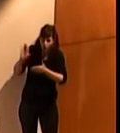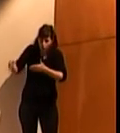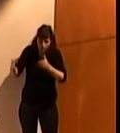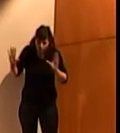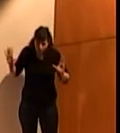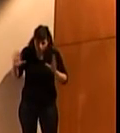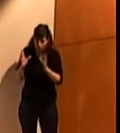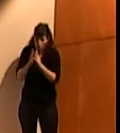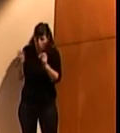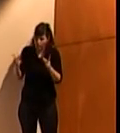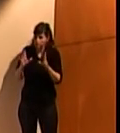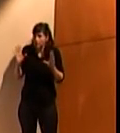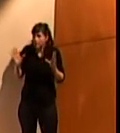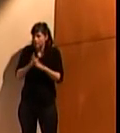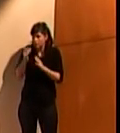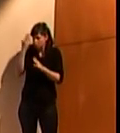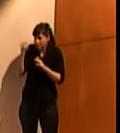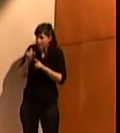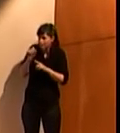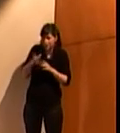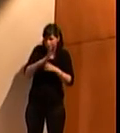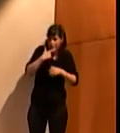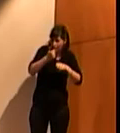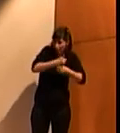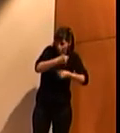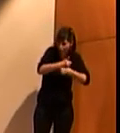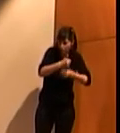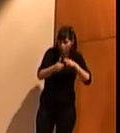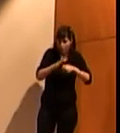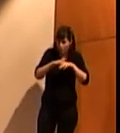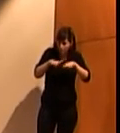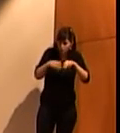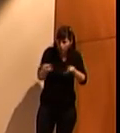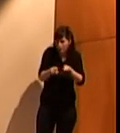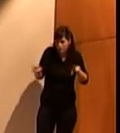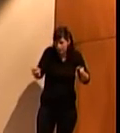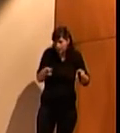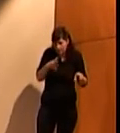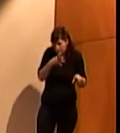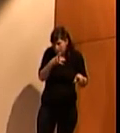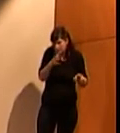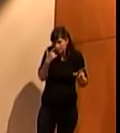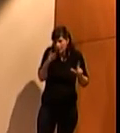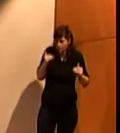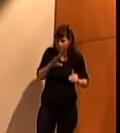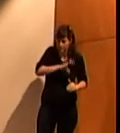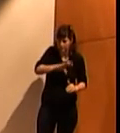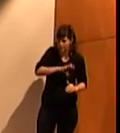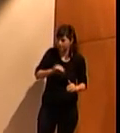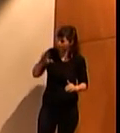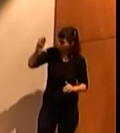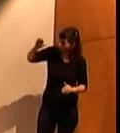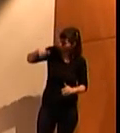sait clairement que peut-être qu'on ne pourra pas faire ça systématiquement de bout en bout sur tous les projets. Mais bon, on essaie quoi. Au